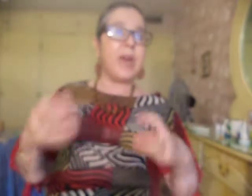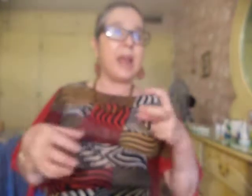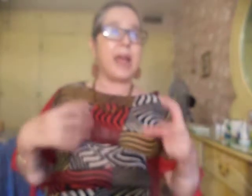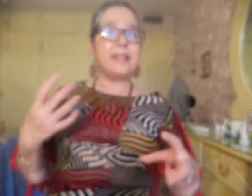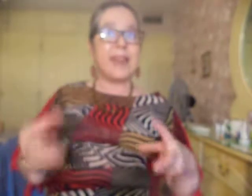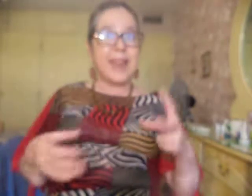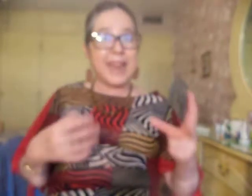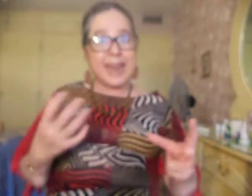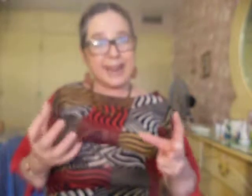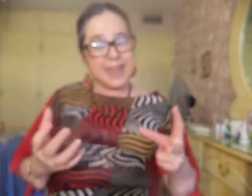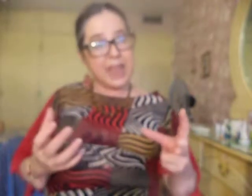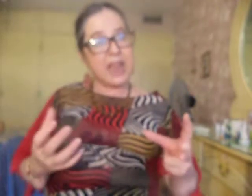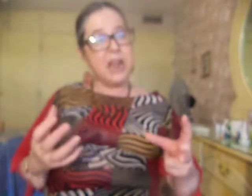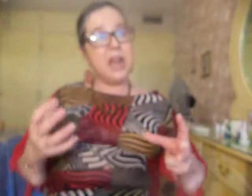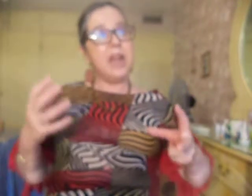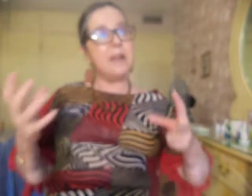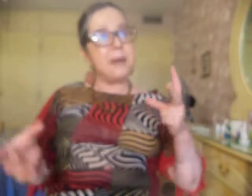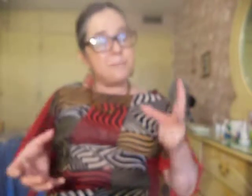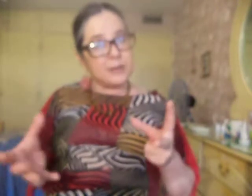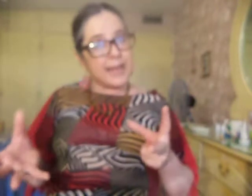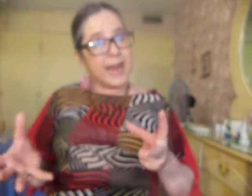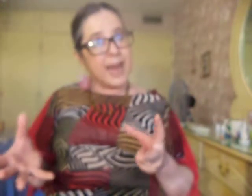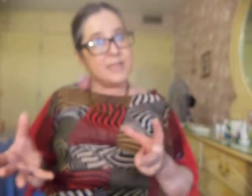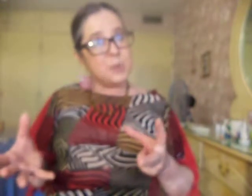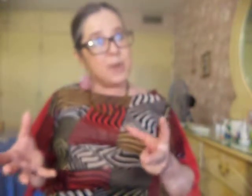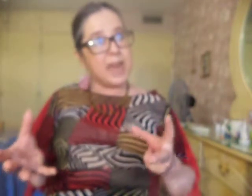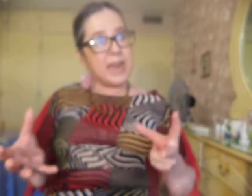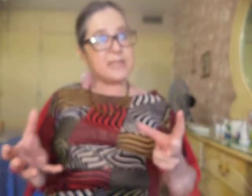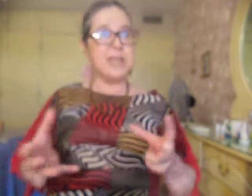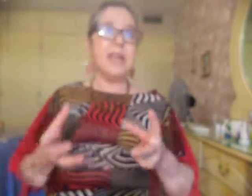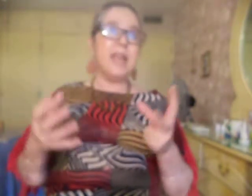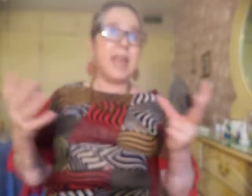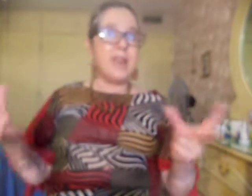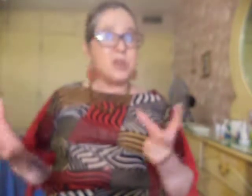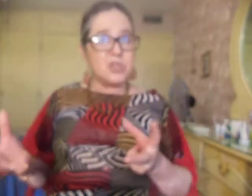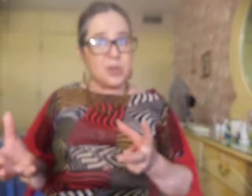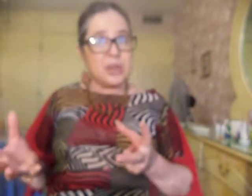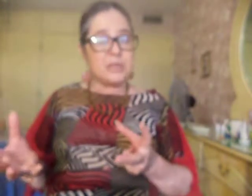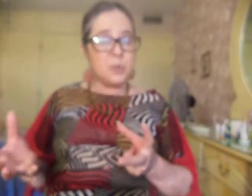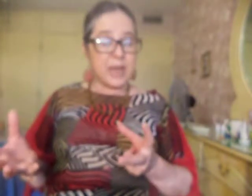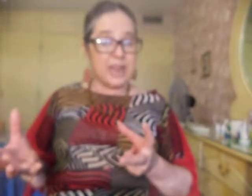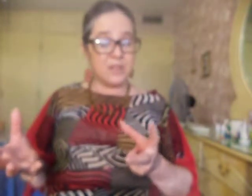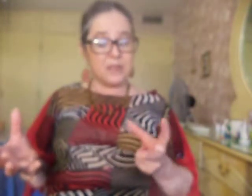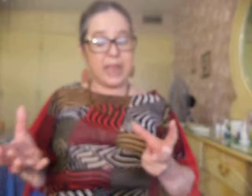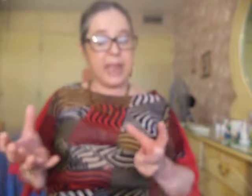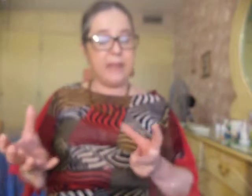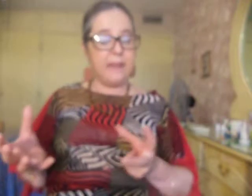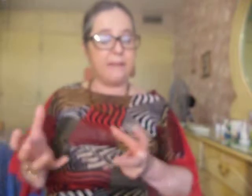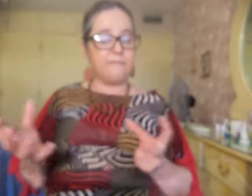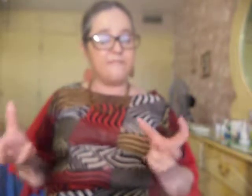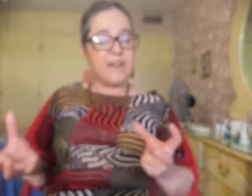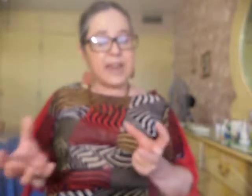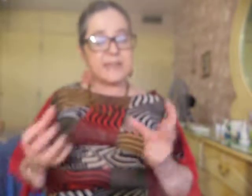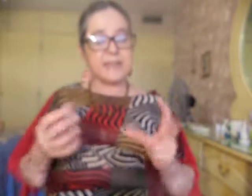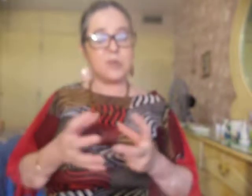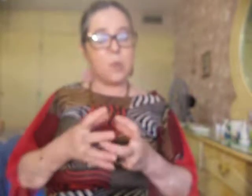a tener energía, le va a aportar azúcares que no son azúcares falsas o